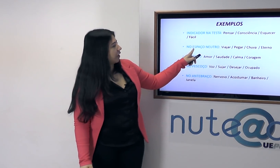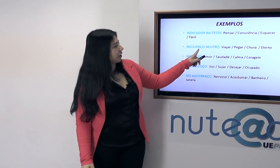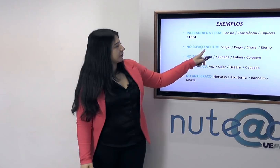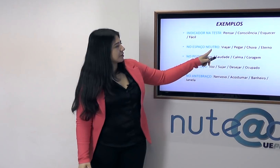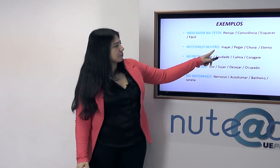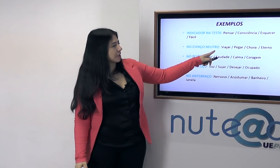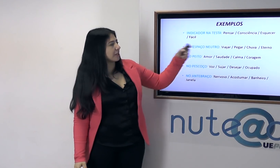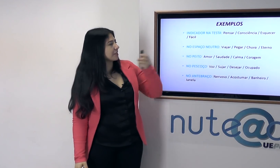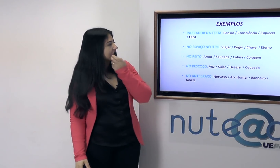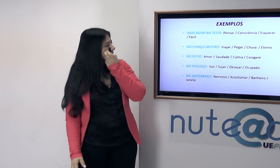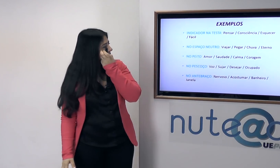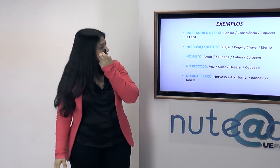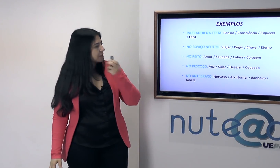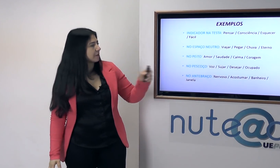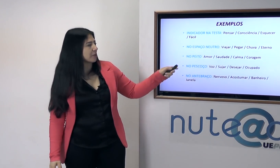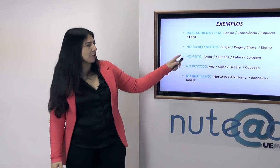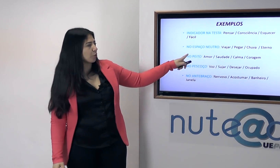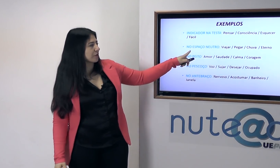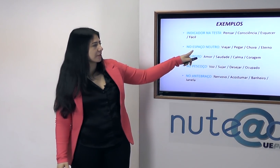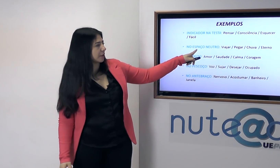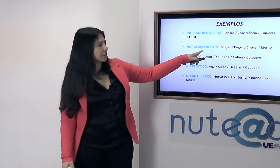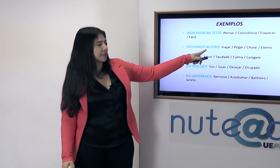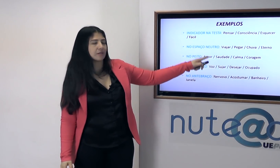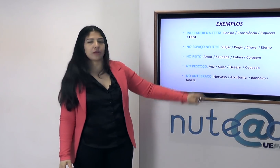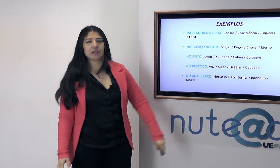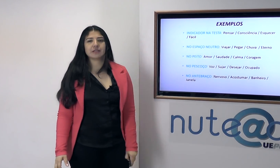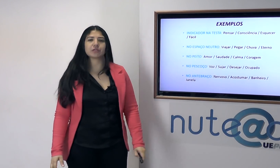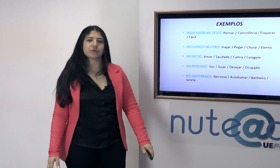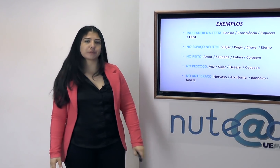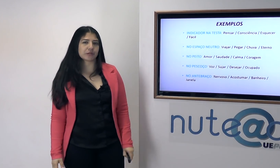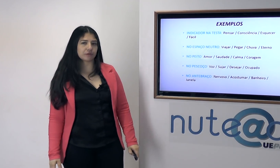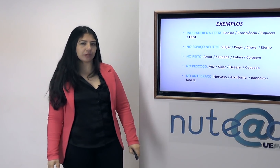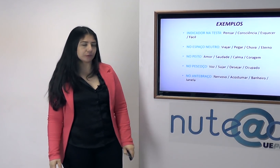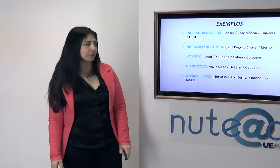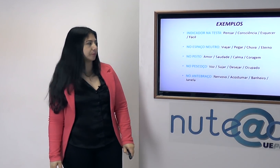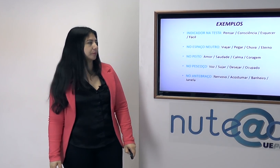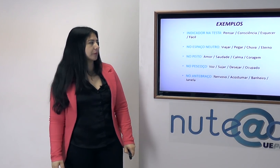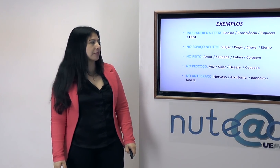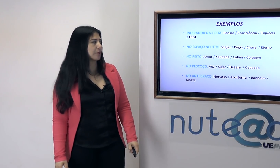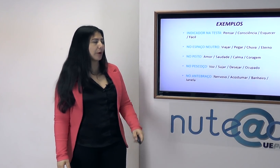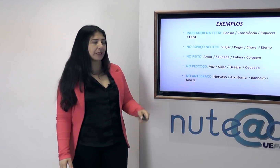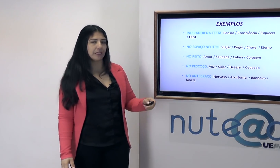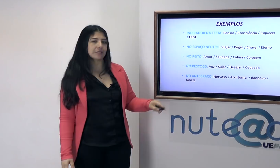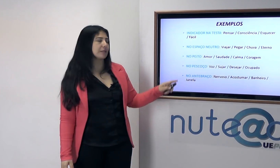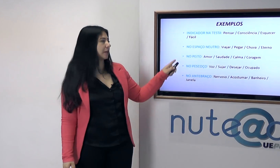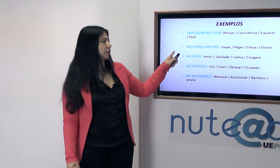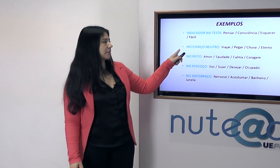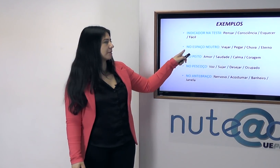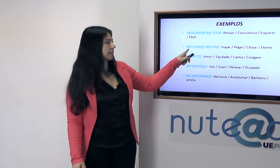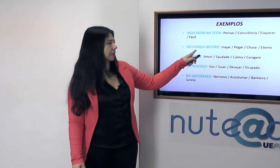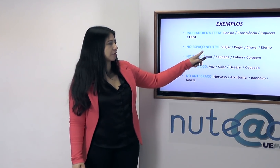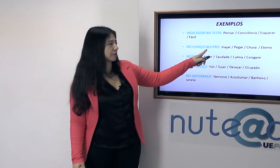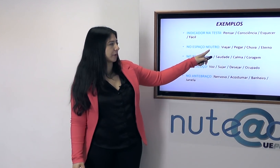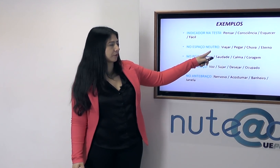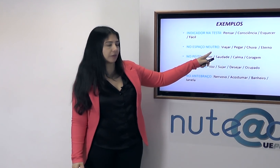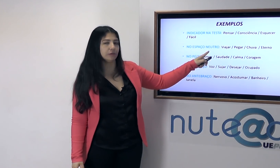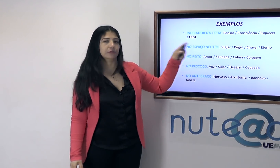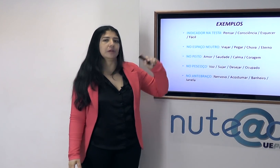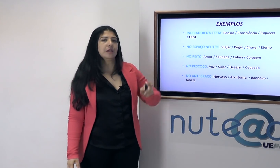Agora nós temos aqueles sinais, mais alguns exemplos, que são realizados no espaço neutro. Que são esses sinais do espaço neutro,